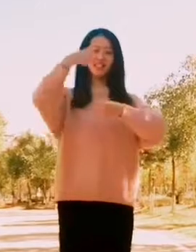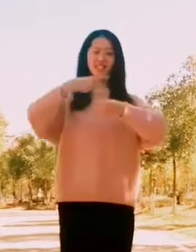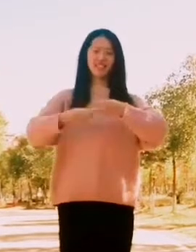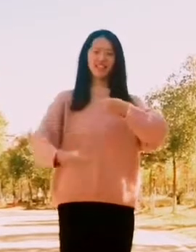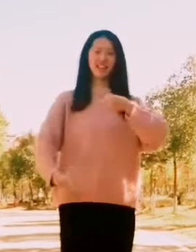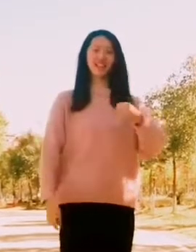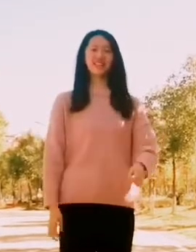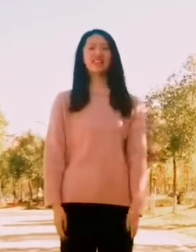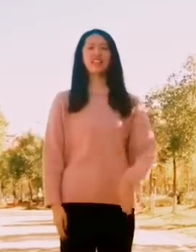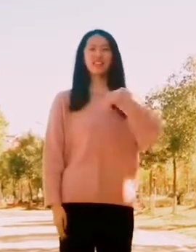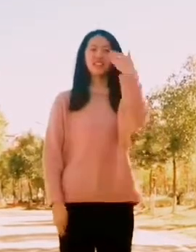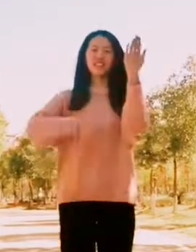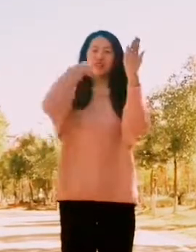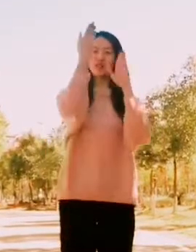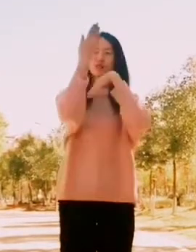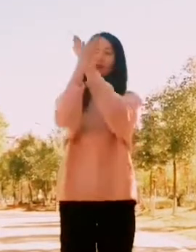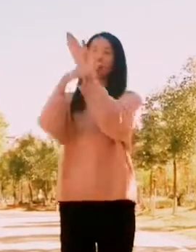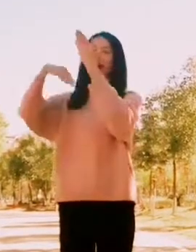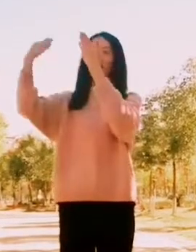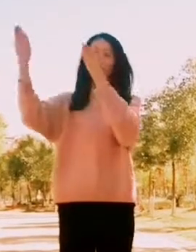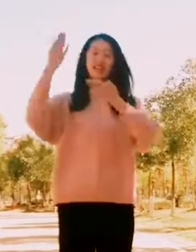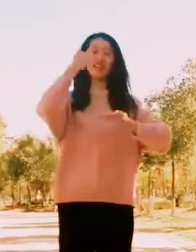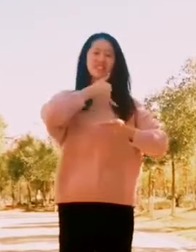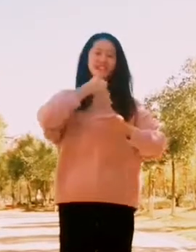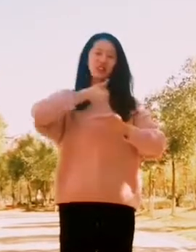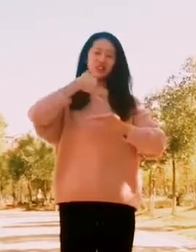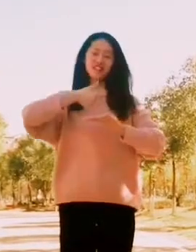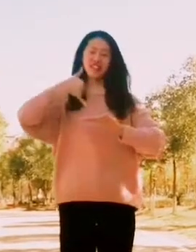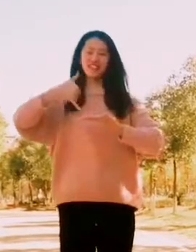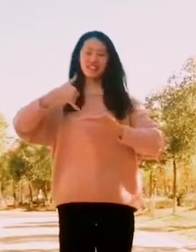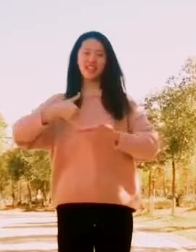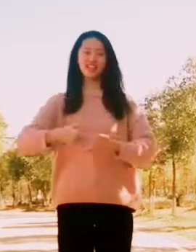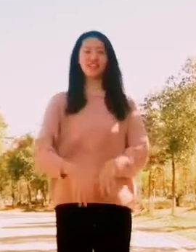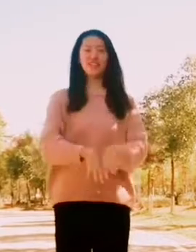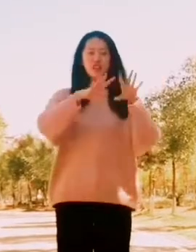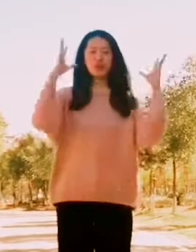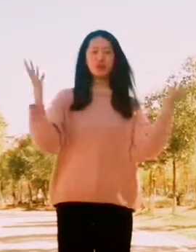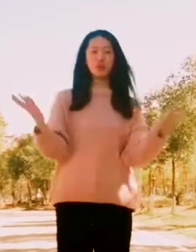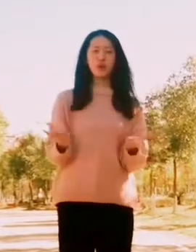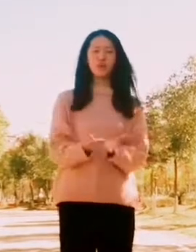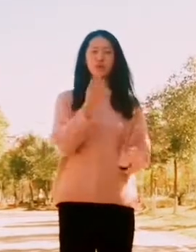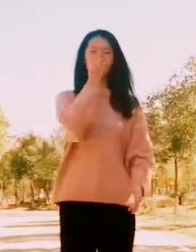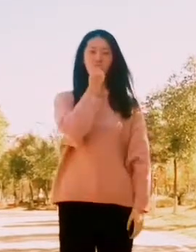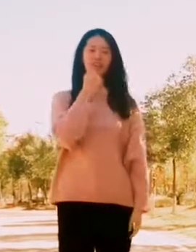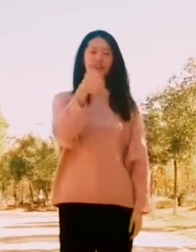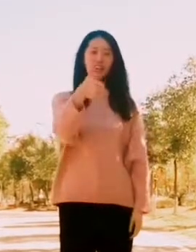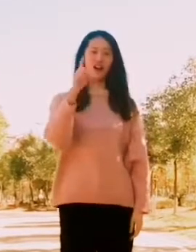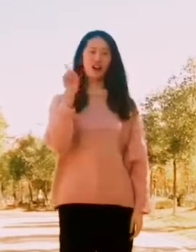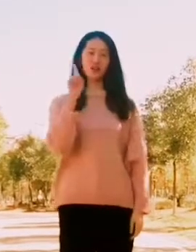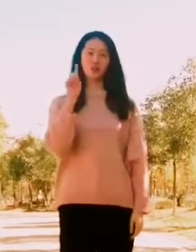的一年，一幅幅画面跳跃在眼前，所有的美好都